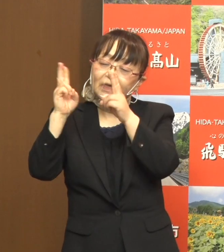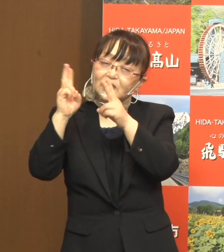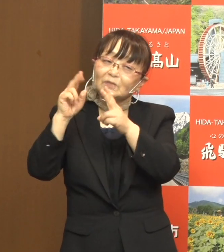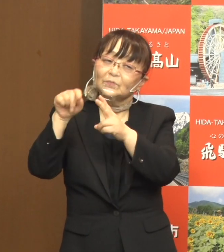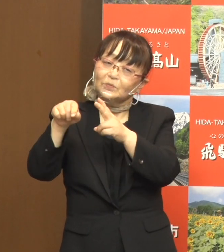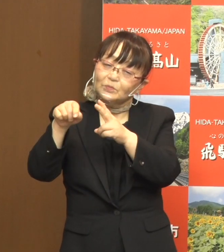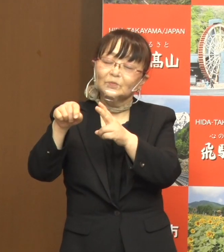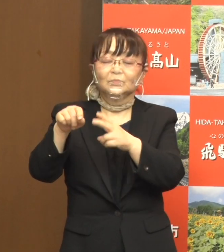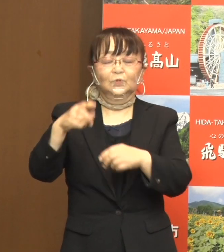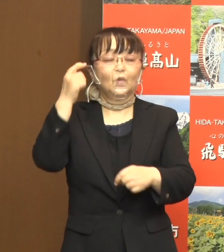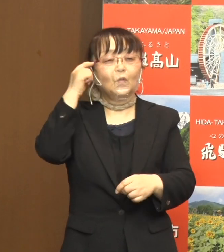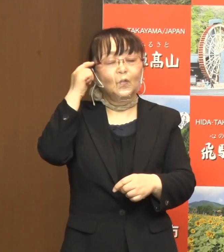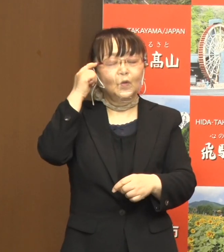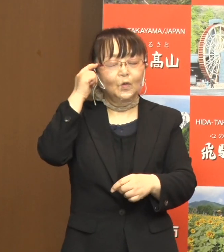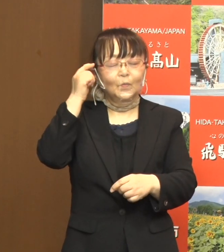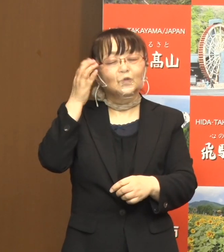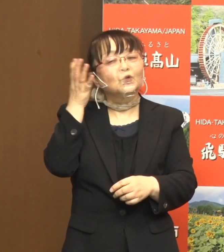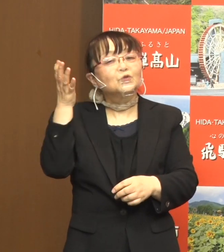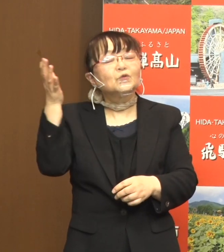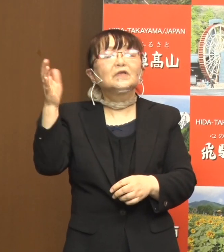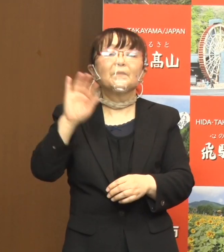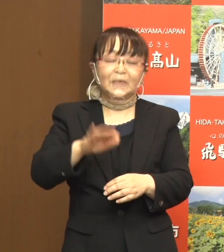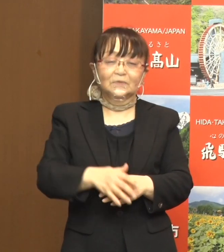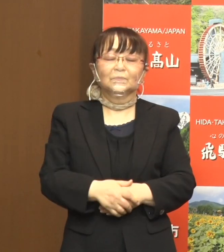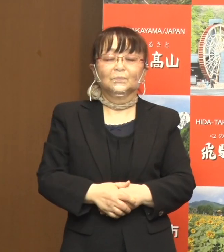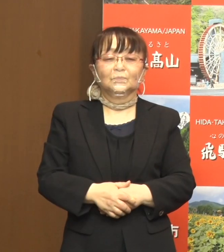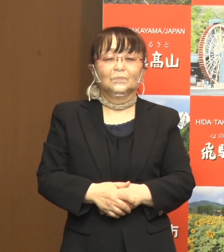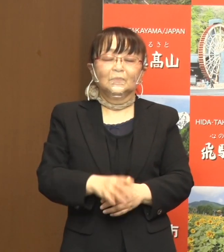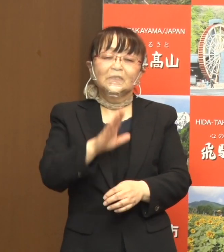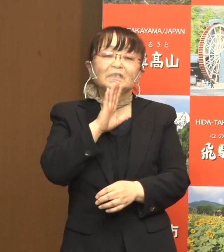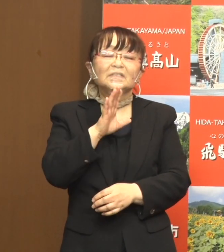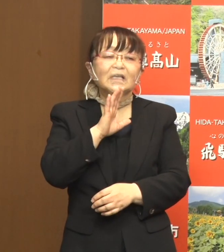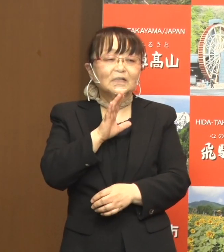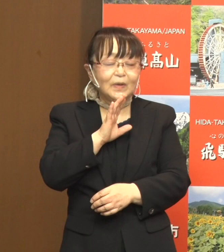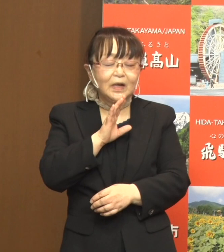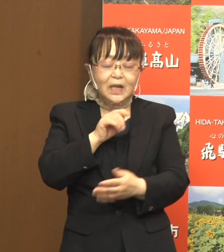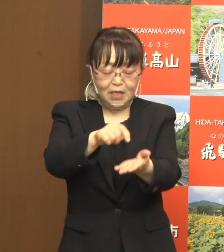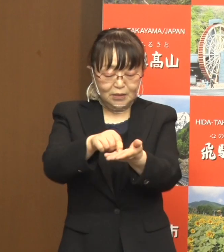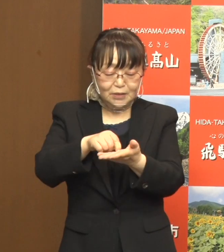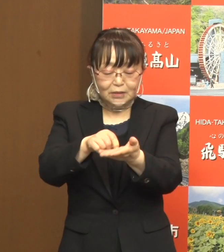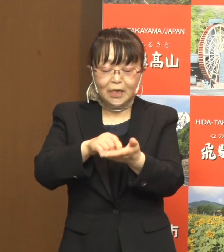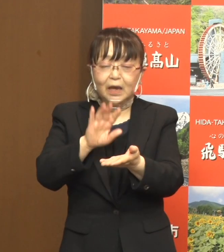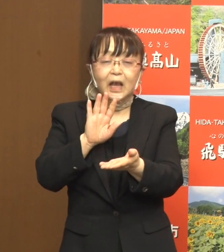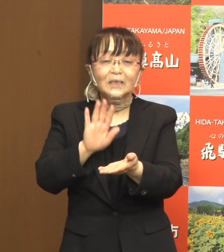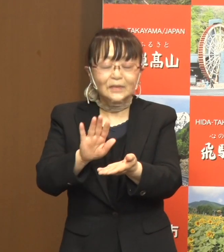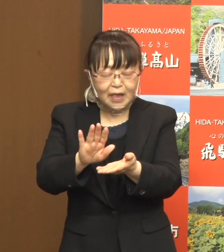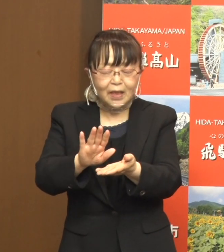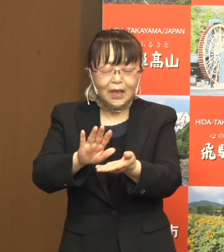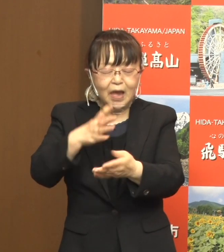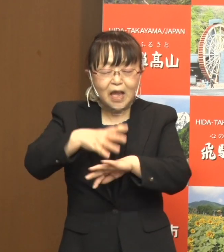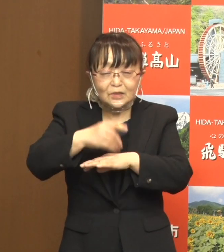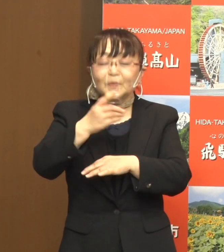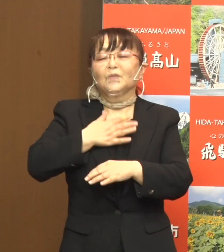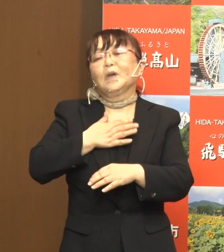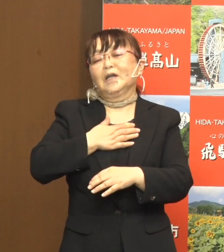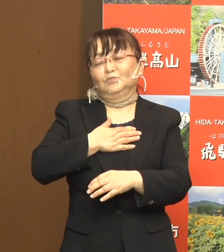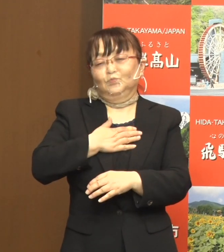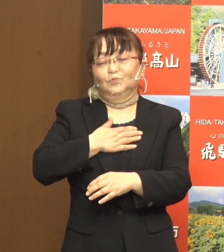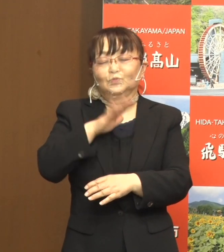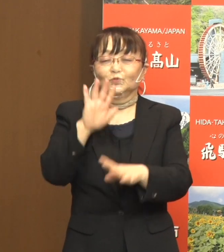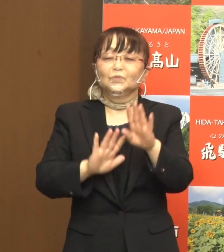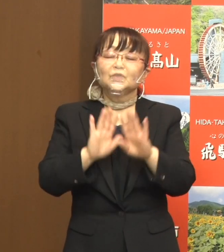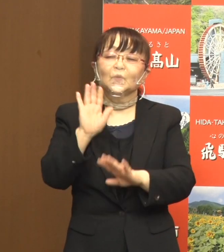想定を致しておりますけれども現実問題ちょっと更新制が行われないとそのぐらいの